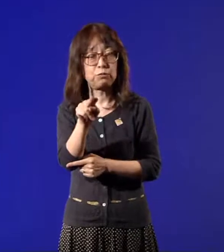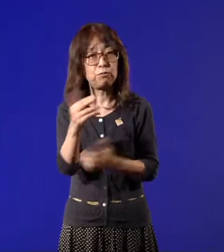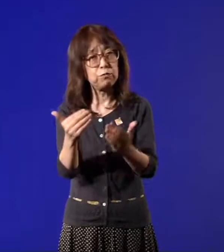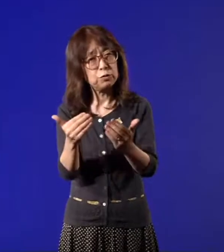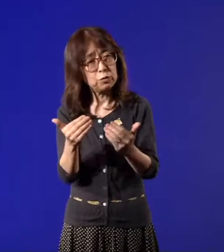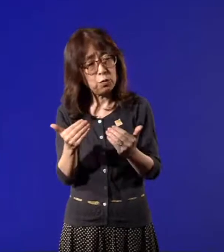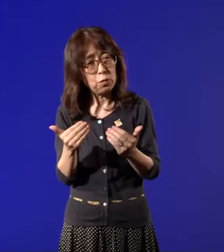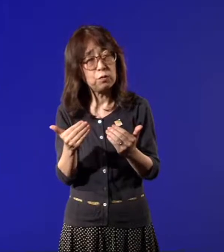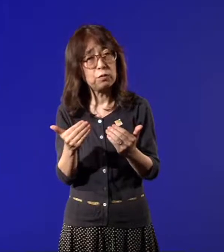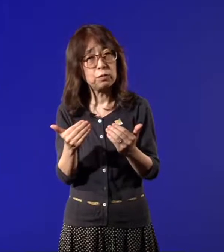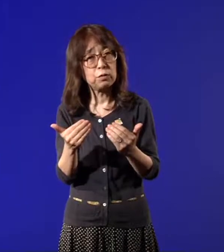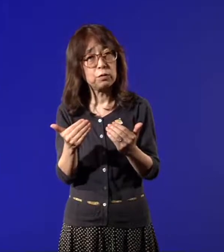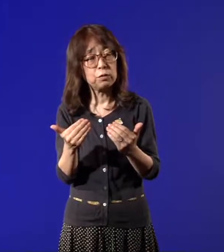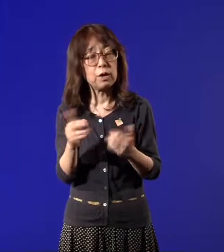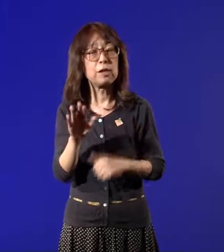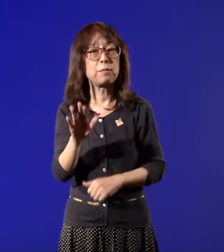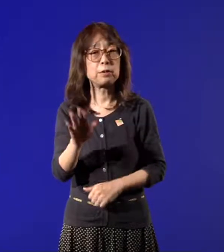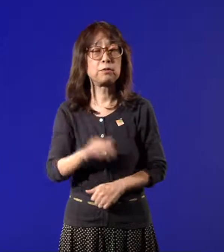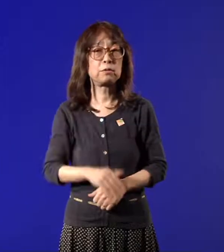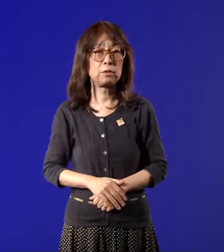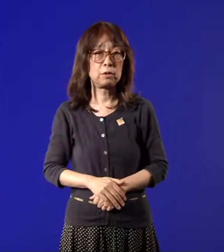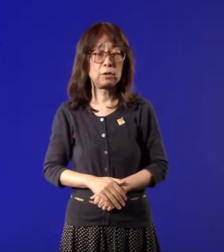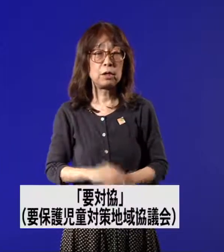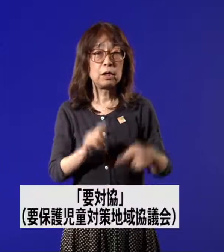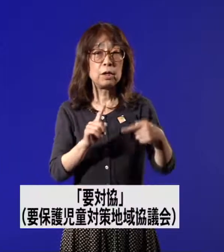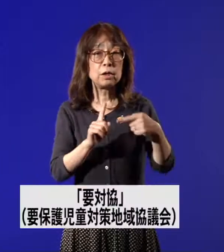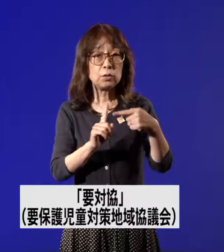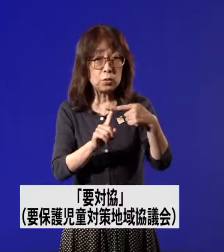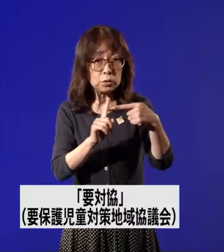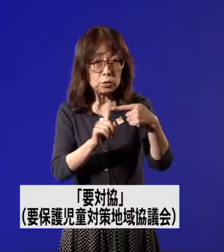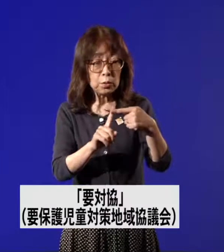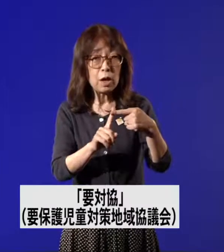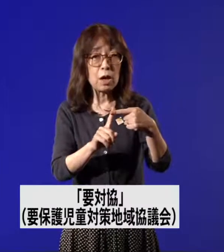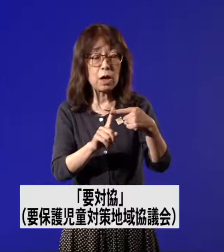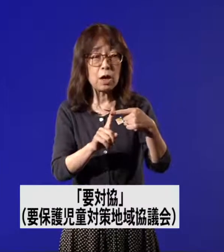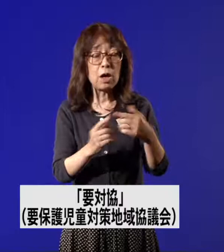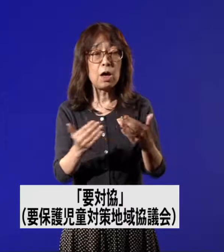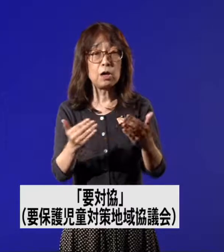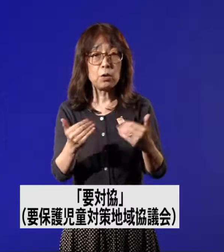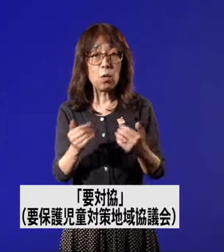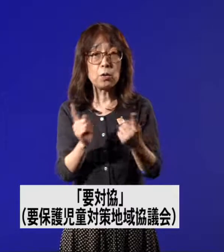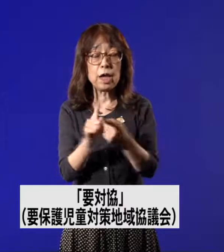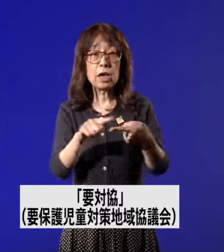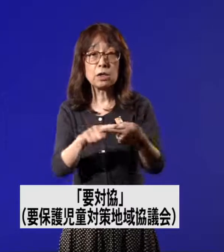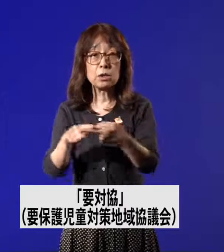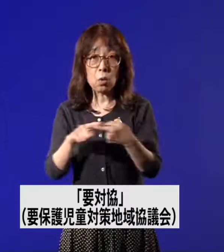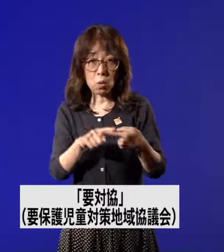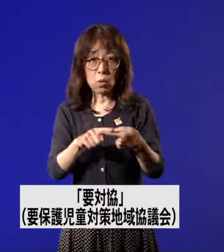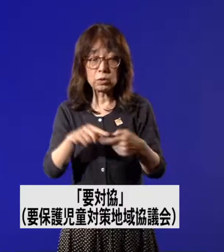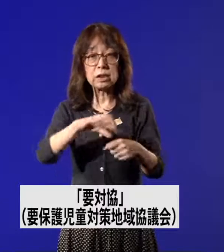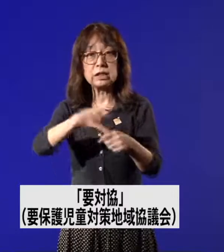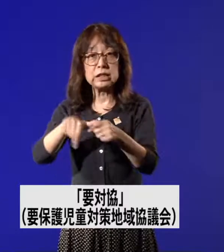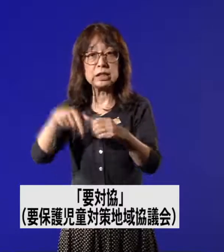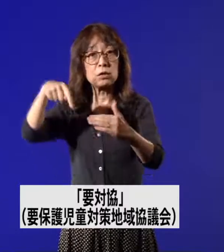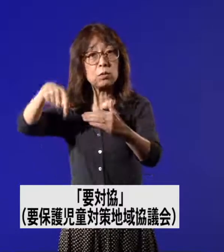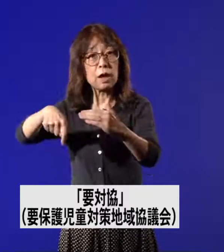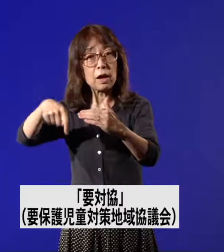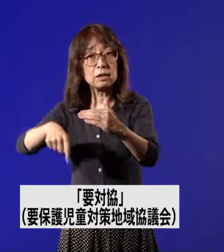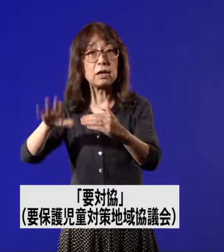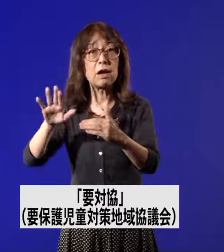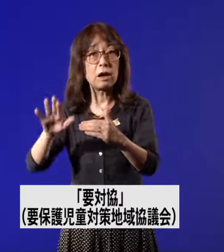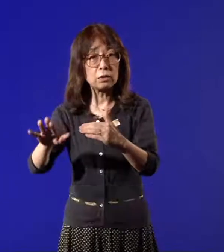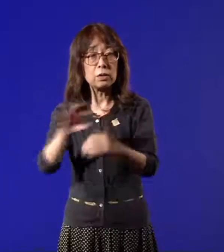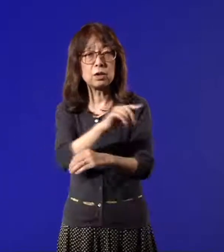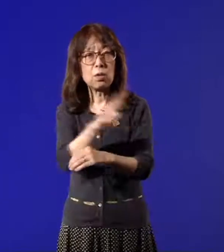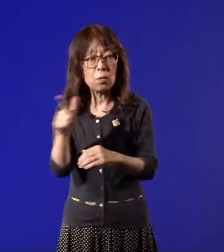ければいけないということでありますので、一つはその業態協という地域の中のですね、いろい